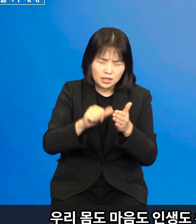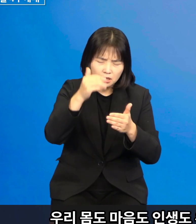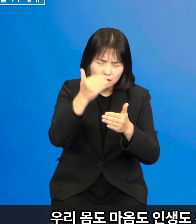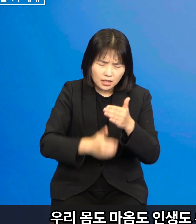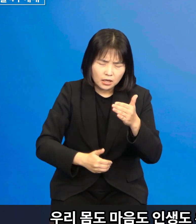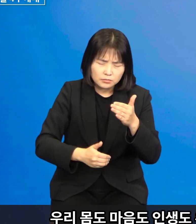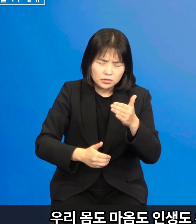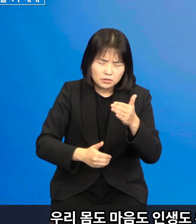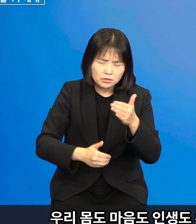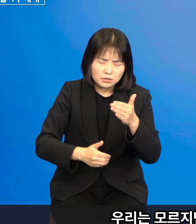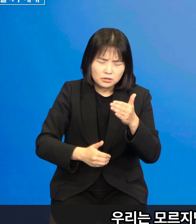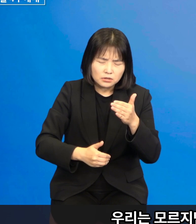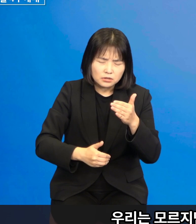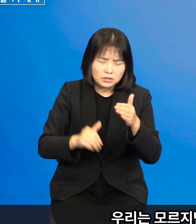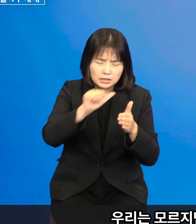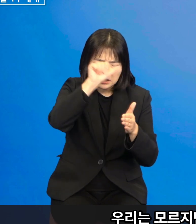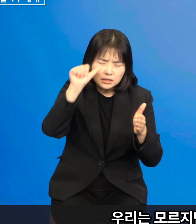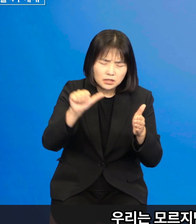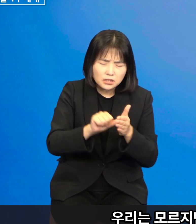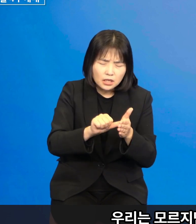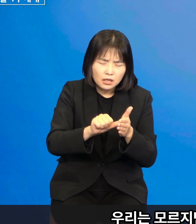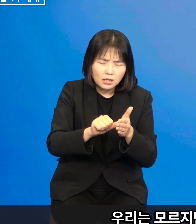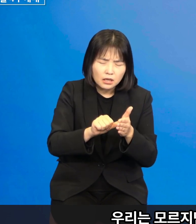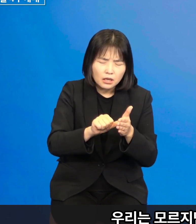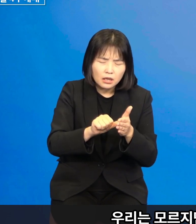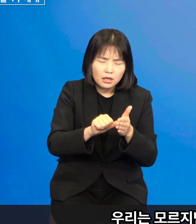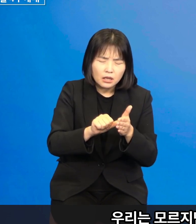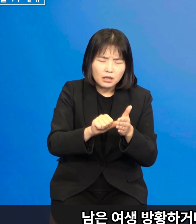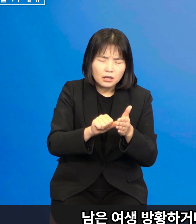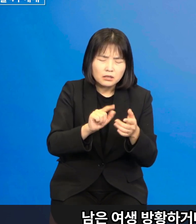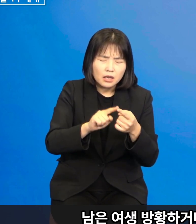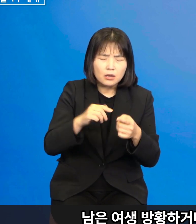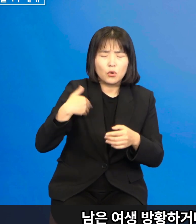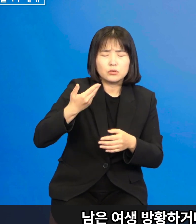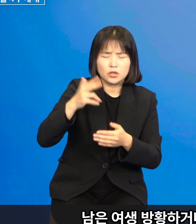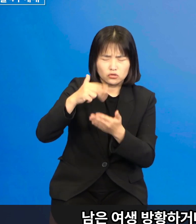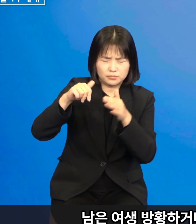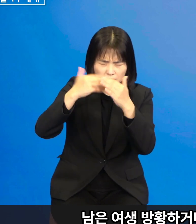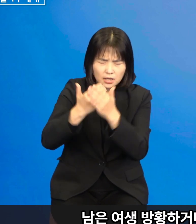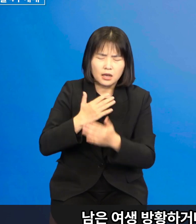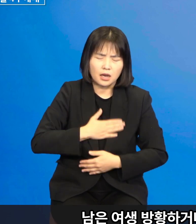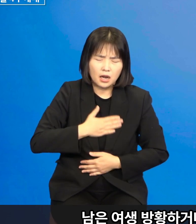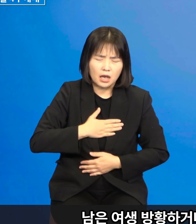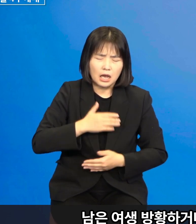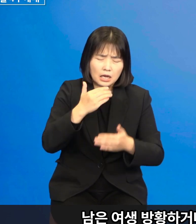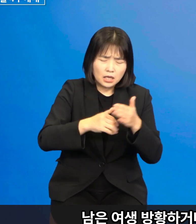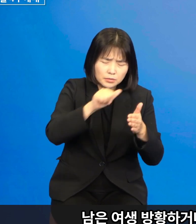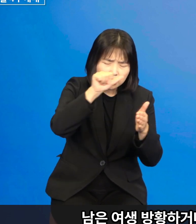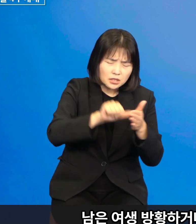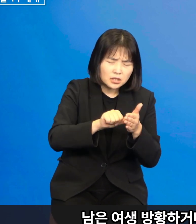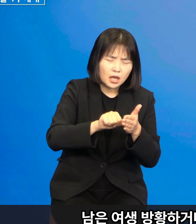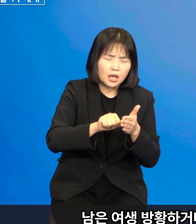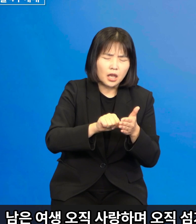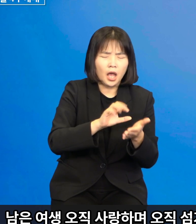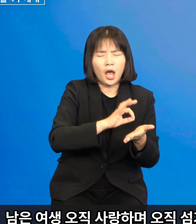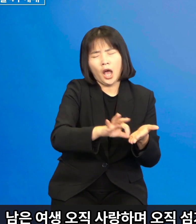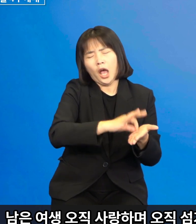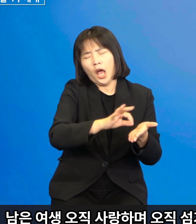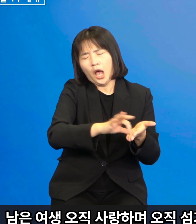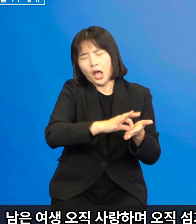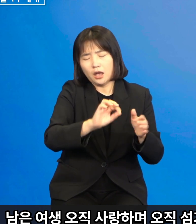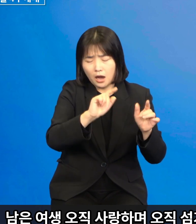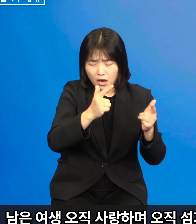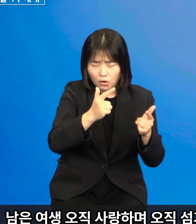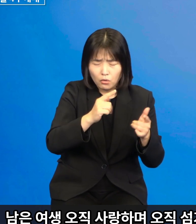여생이 얼마나 남은지 우리는 모르지만 주님께서 아십니다. 남은 여생 방황하거나 허비하지 않게 해주시고, 남은